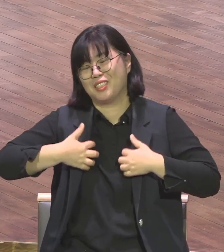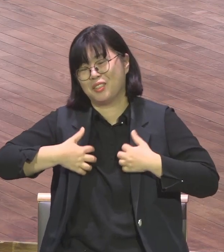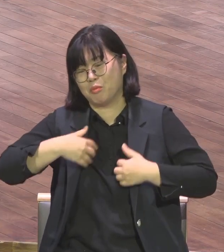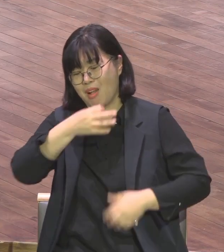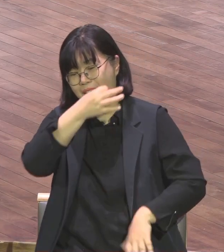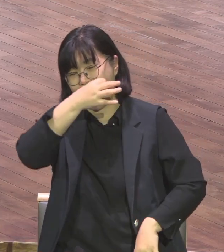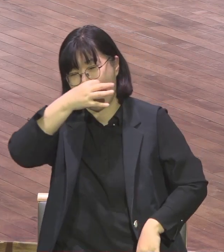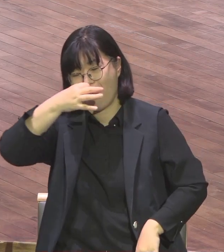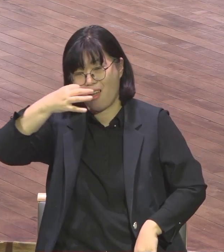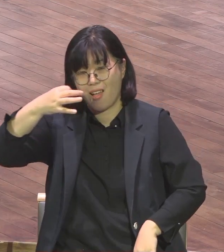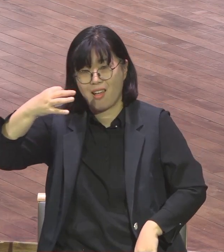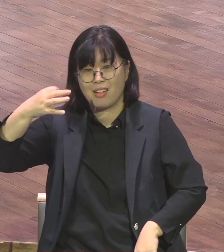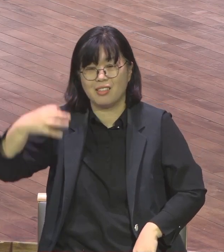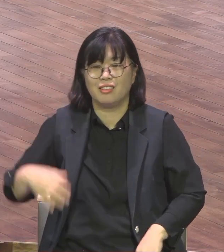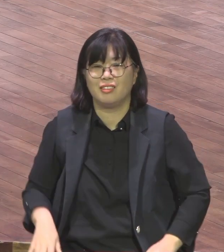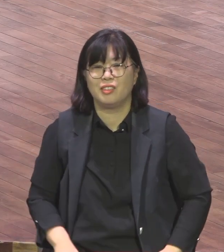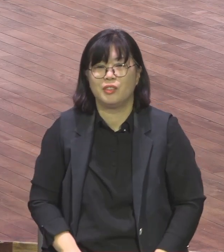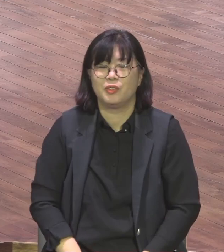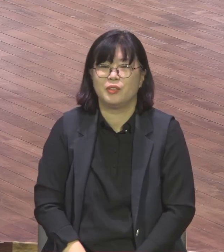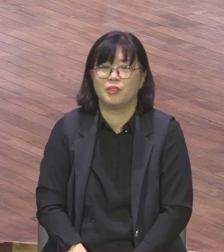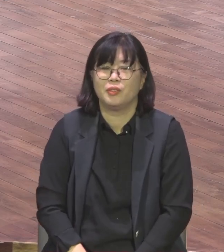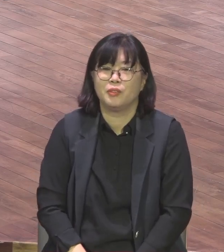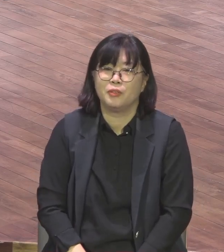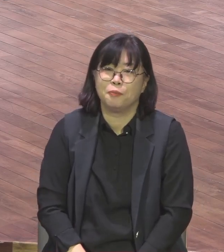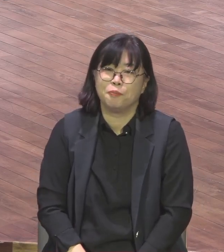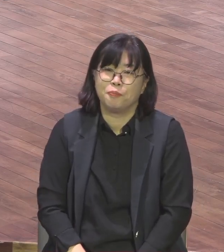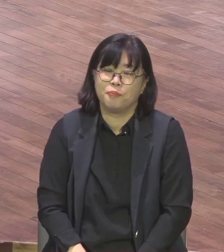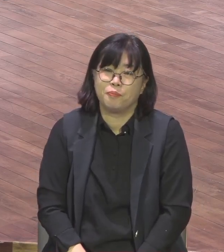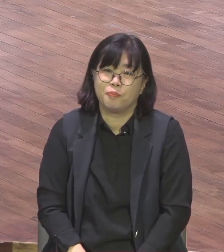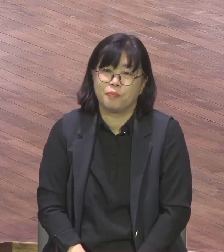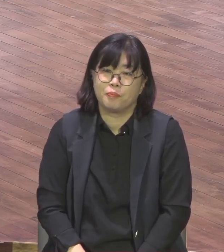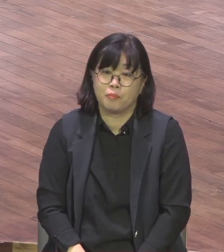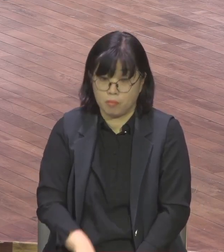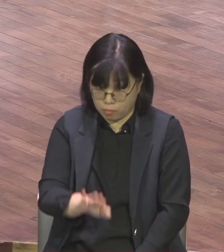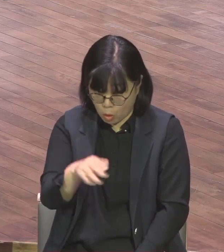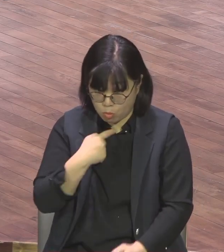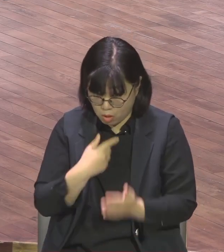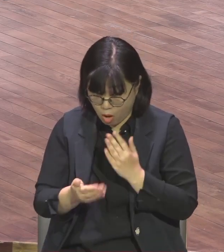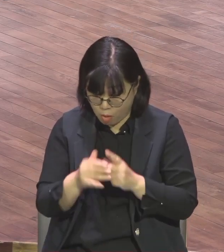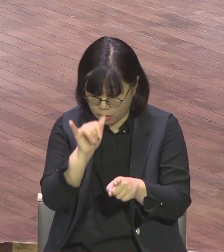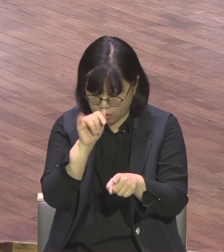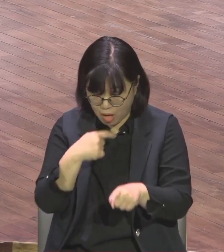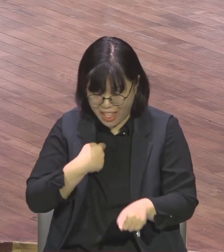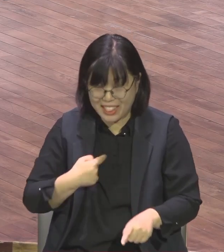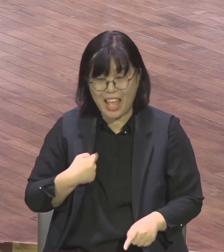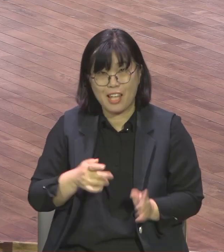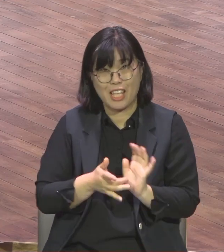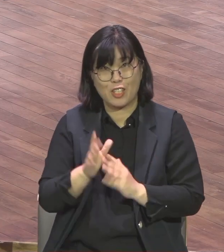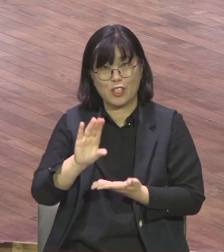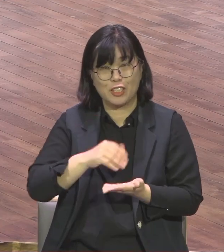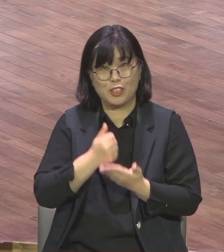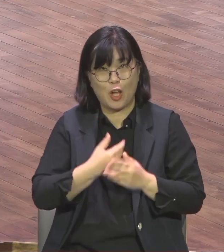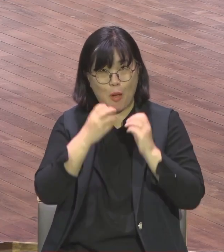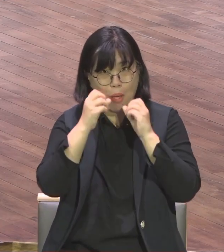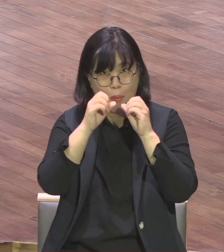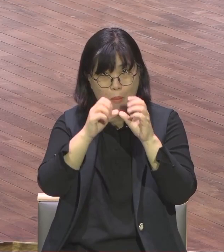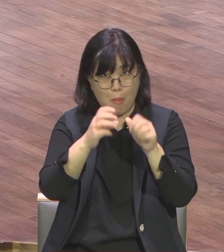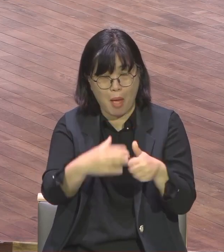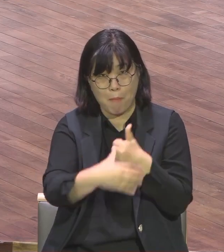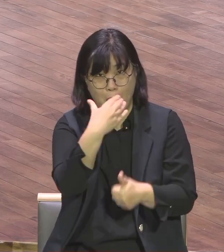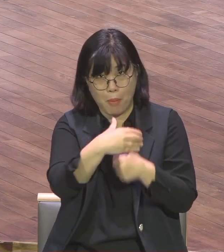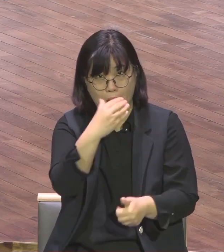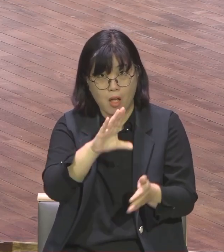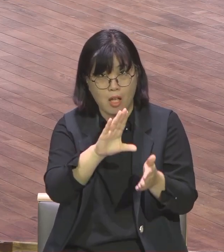일에 세임받는 이것을 더 기뻐했다. 아멘. 여러분 체험해 왔어요. 제가 군대요. 김신조가